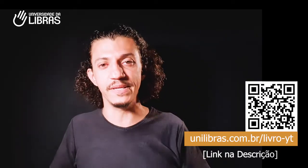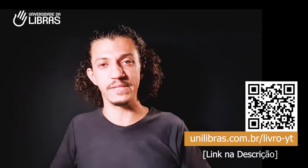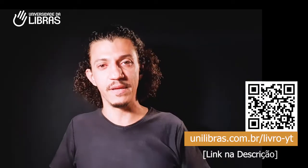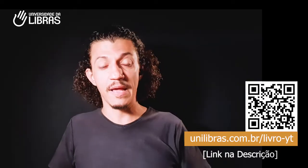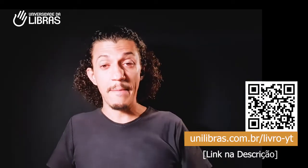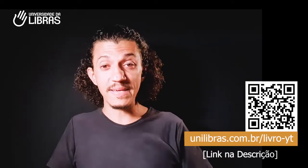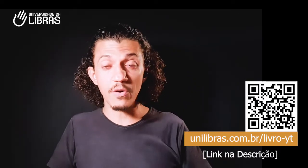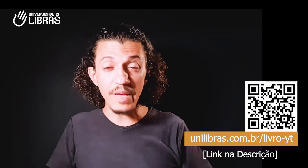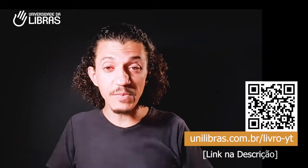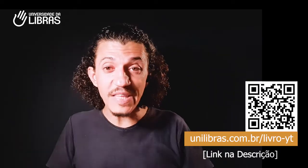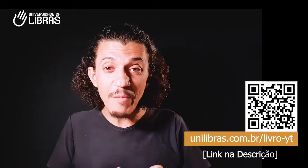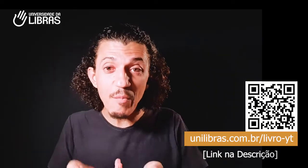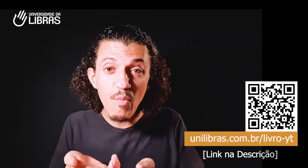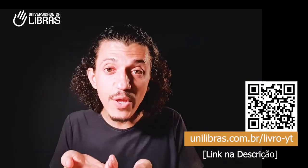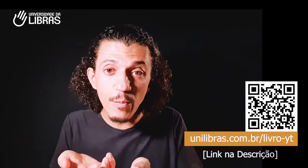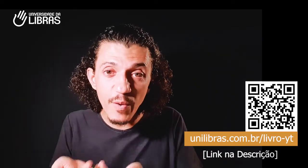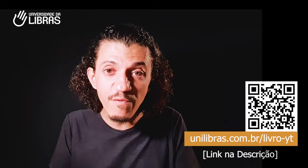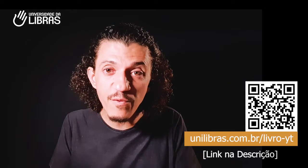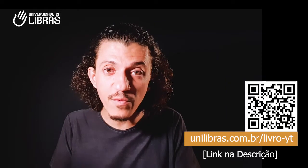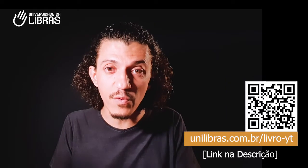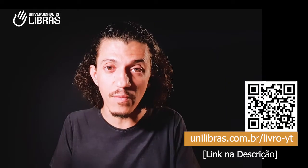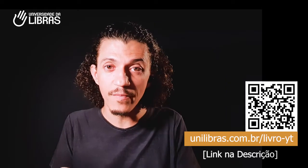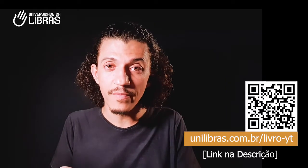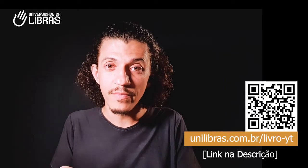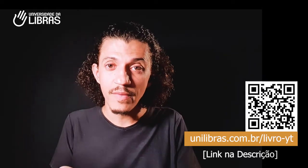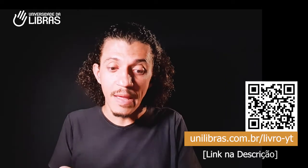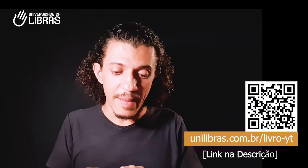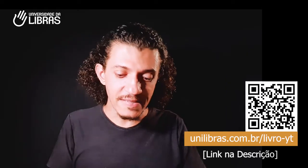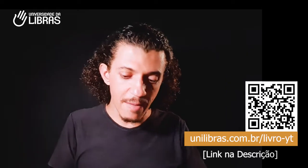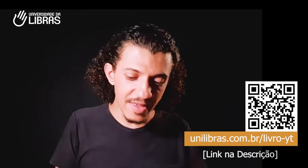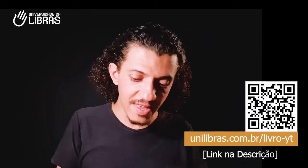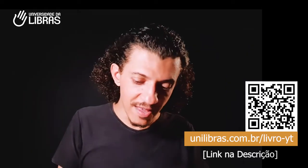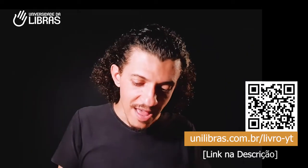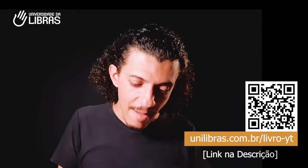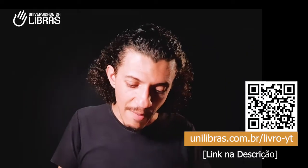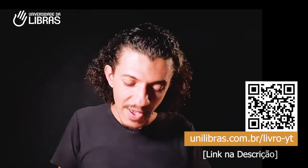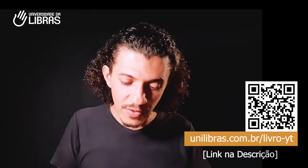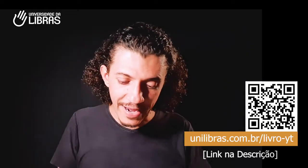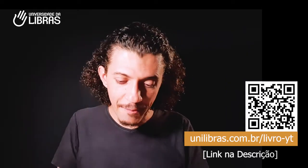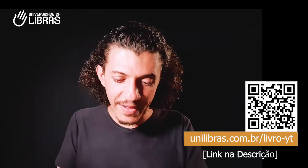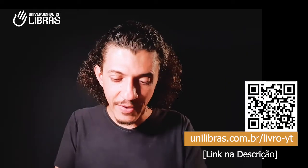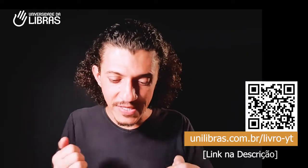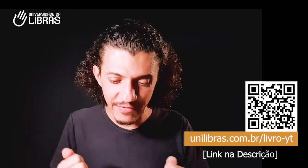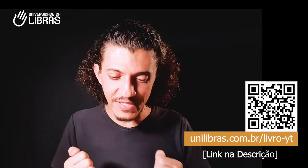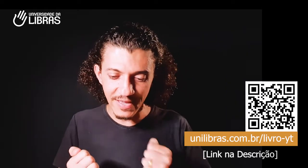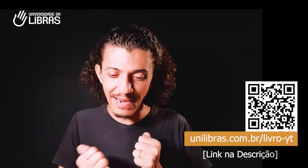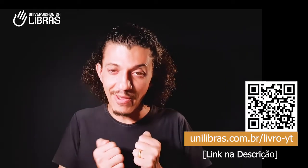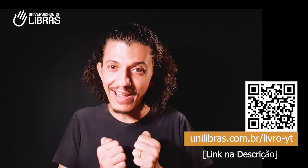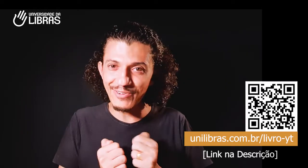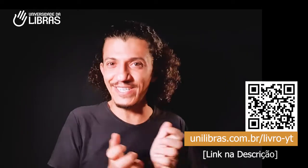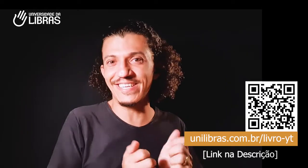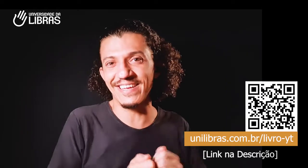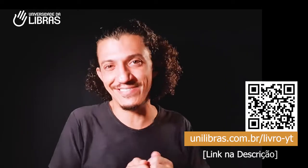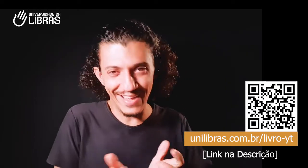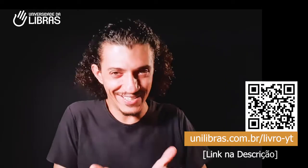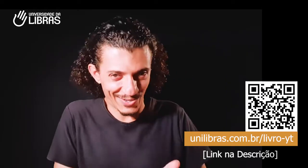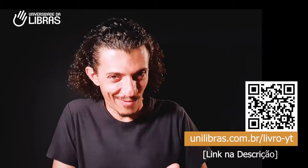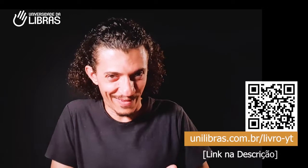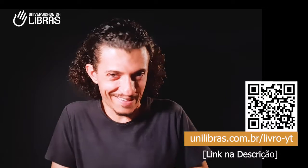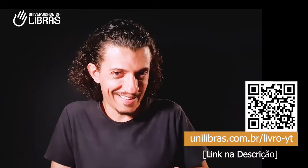simples mas ao mesmo tempo muito profundo percebe que minha mãe quando ela aprendeu a escrever isso aqui é nada né